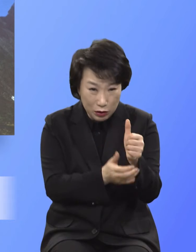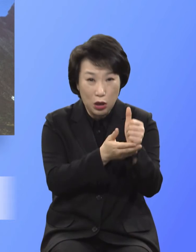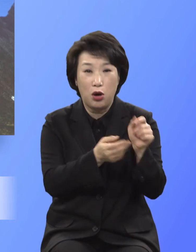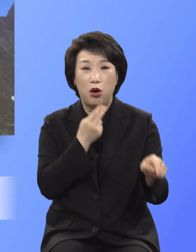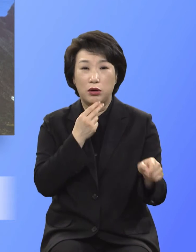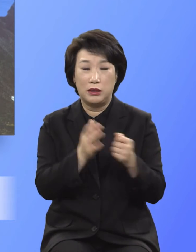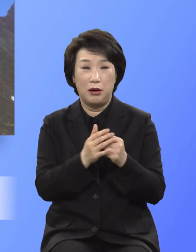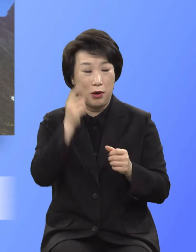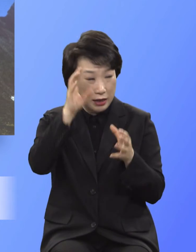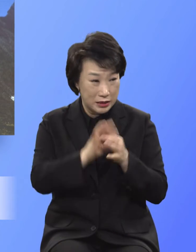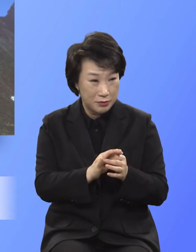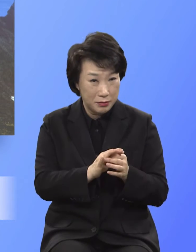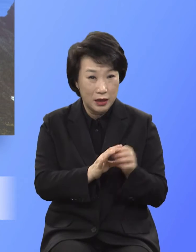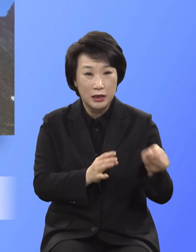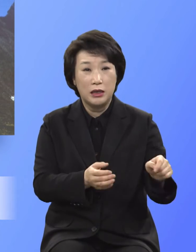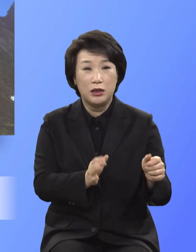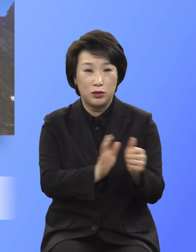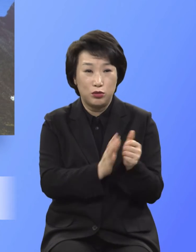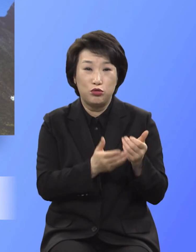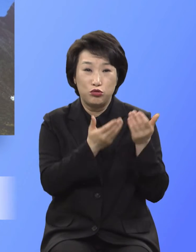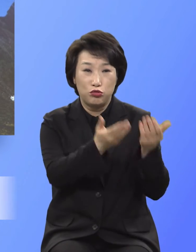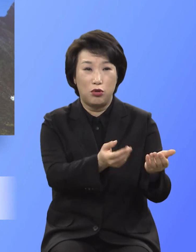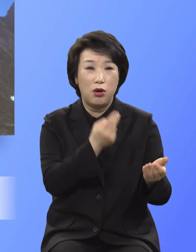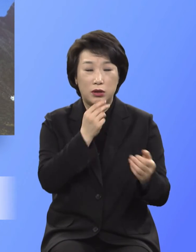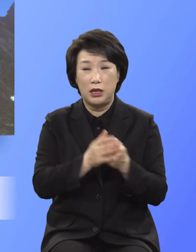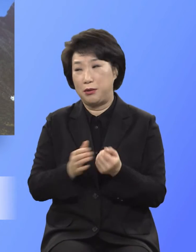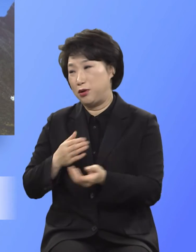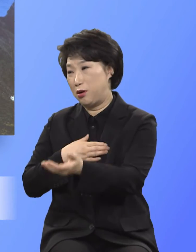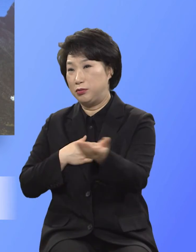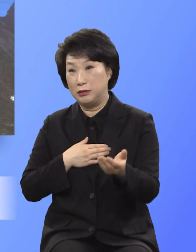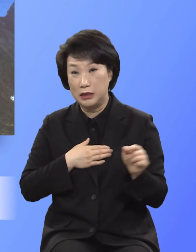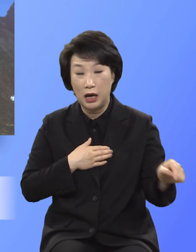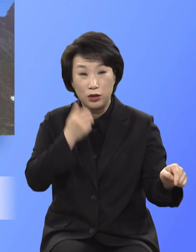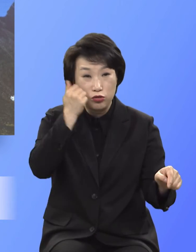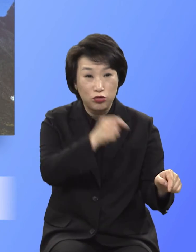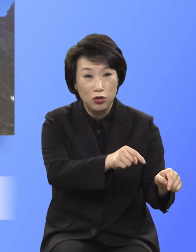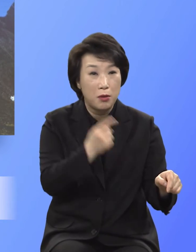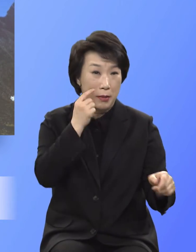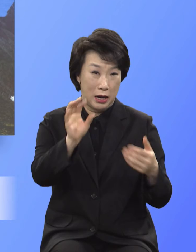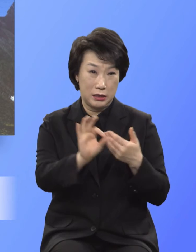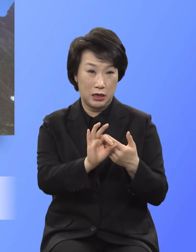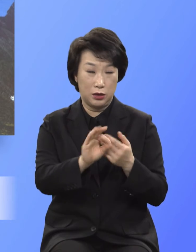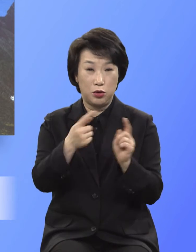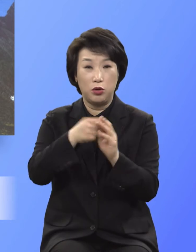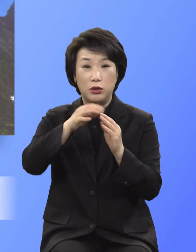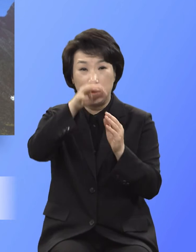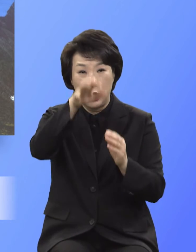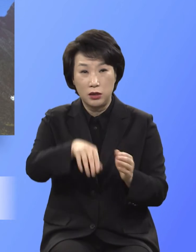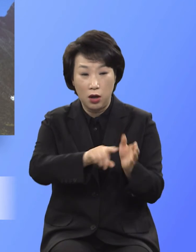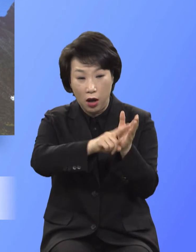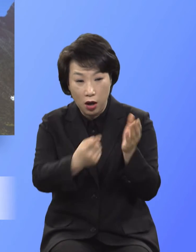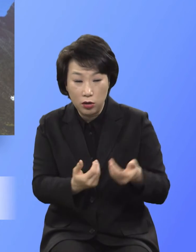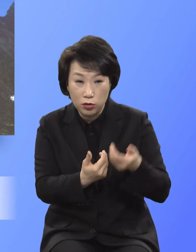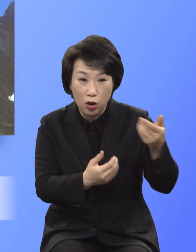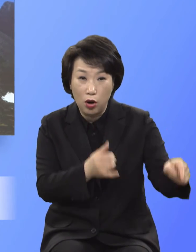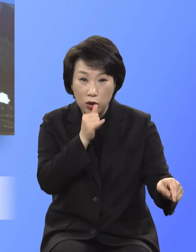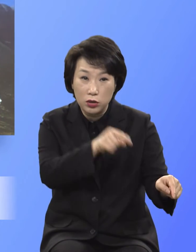못해서, 관심을 갖지 못해서, 여러분들이 만약에 교회에서 떠난 자가